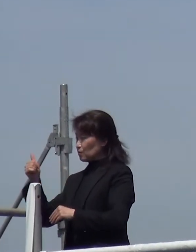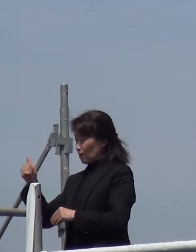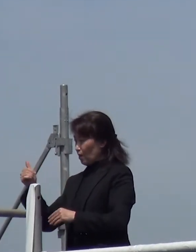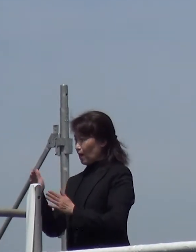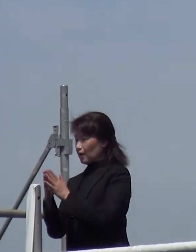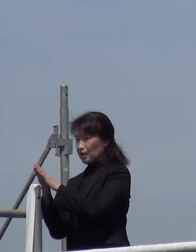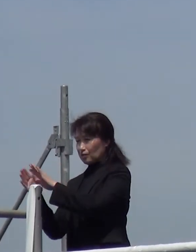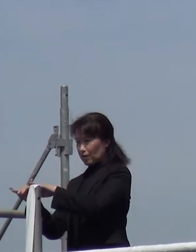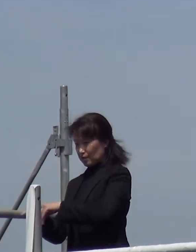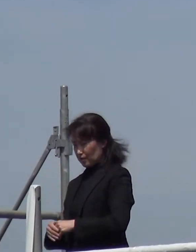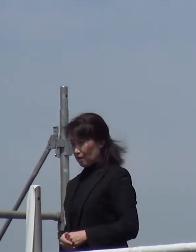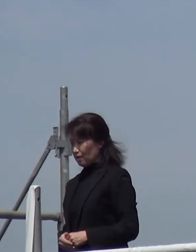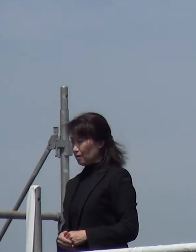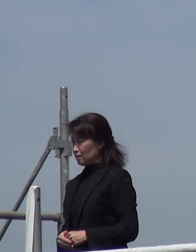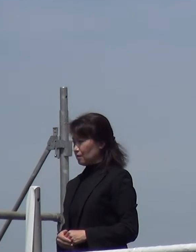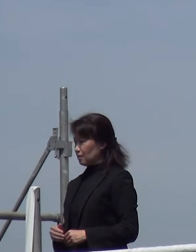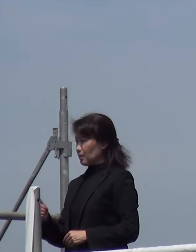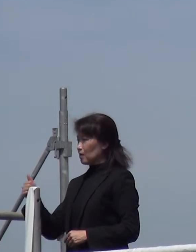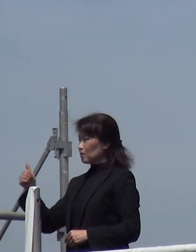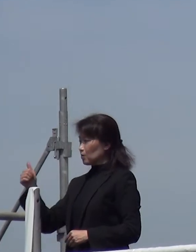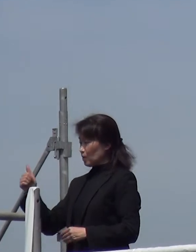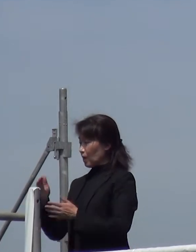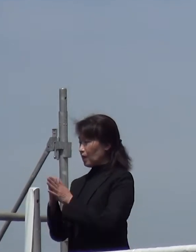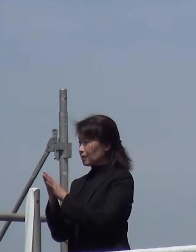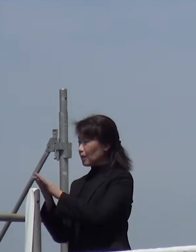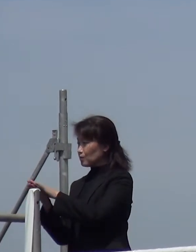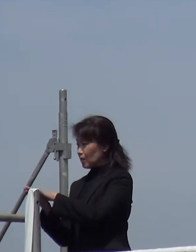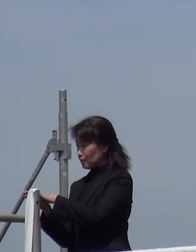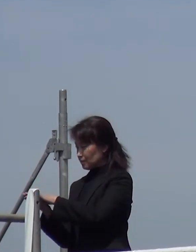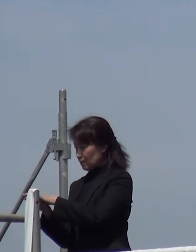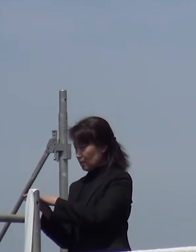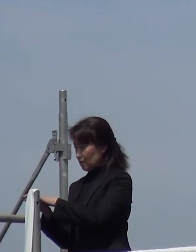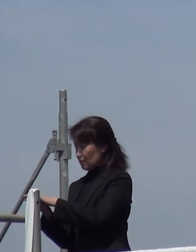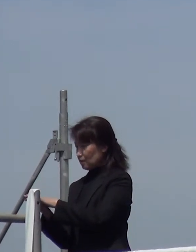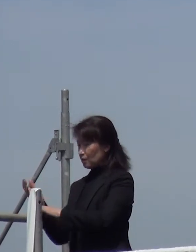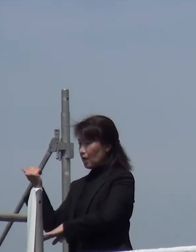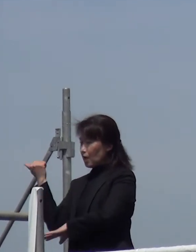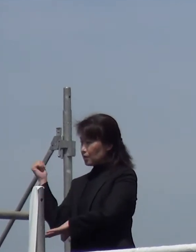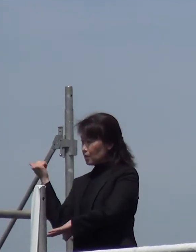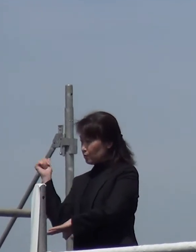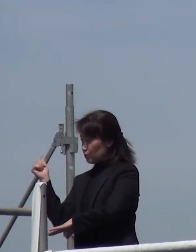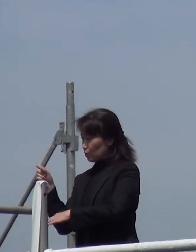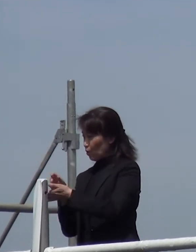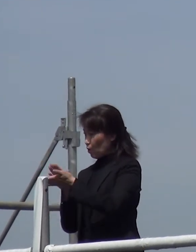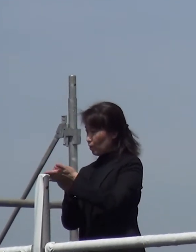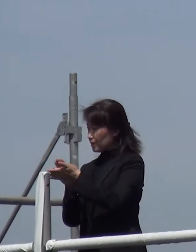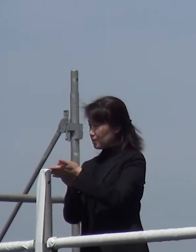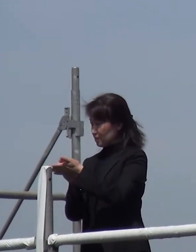たが、その彼が亡くなったという新聞記事に